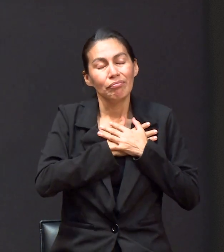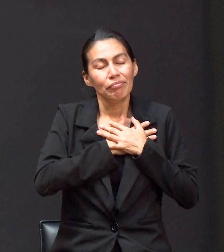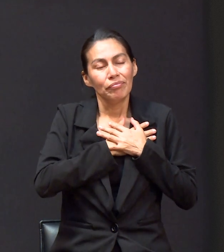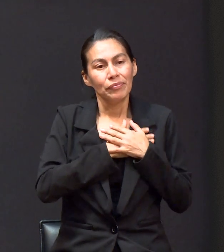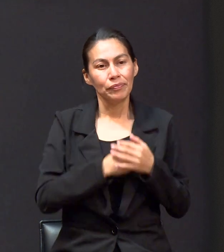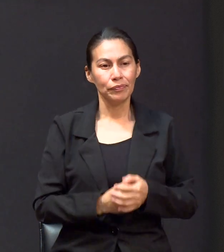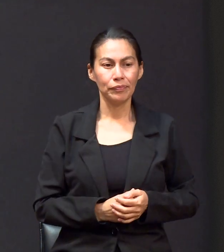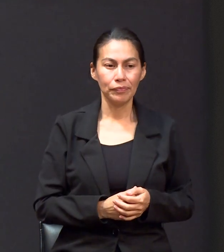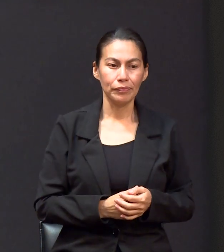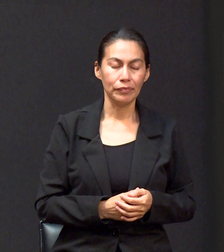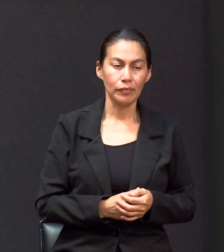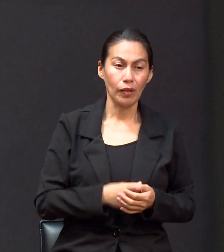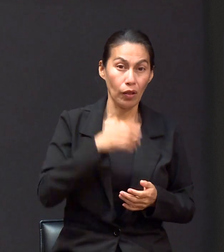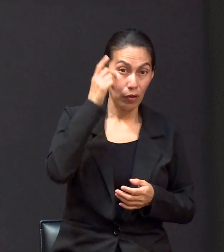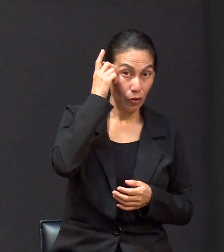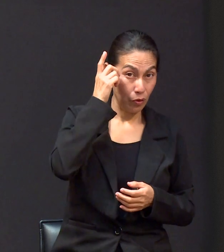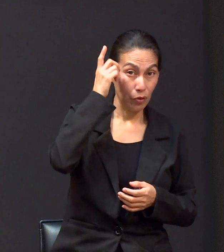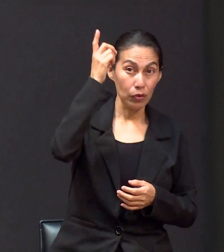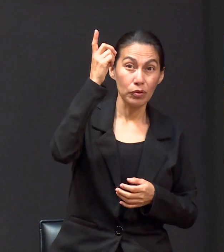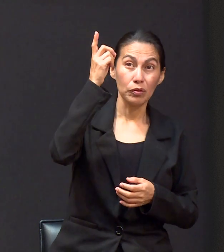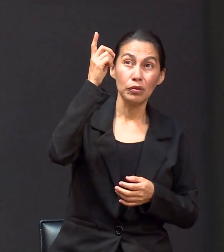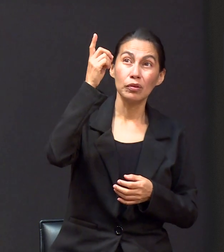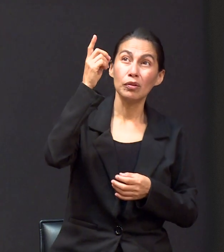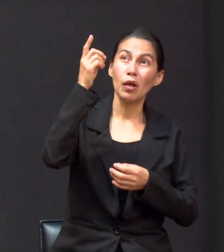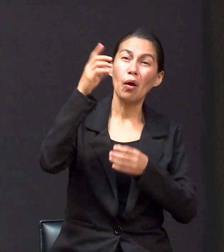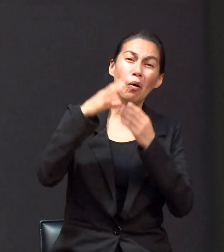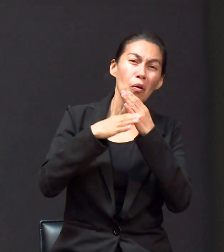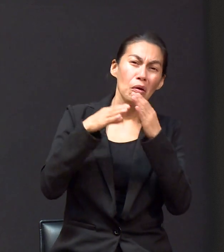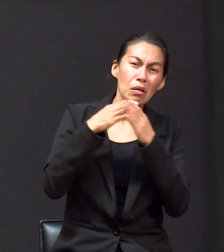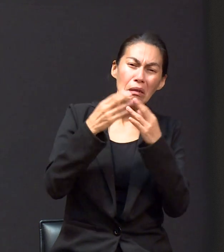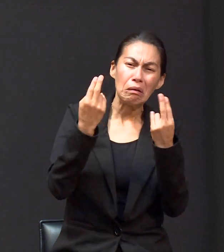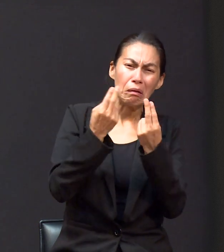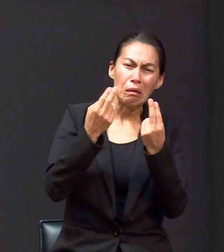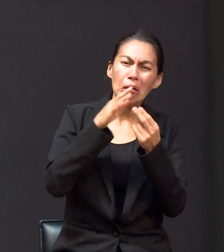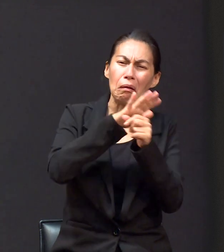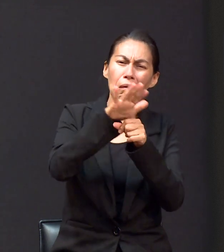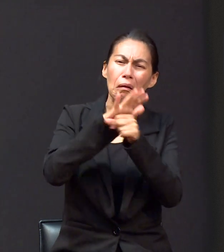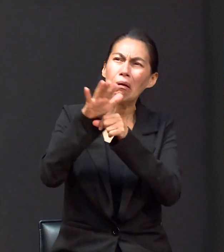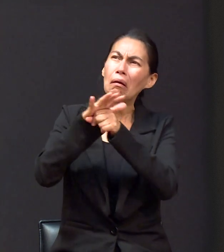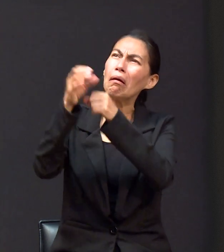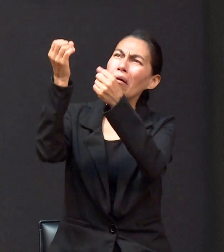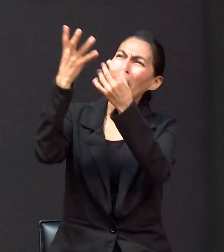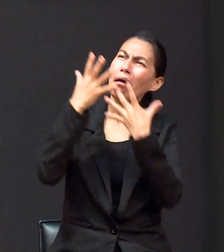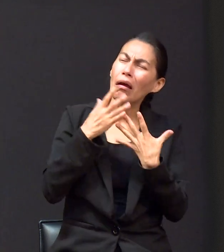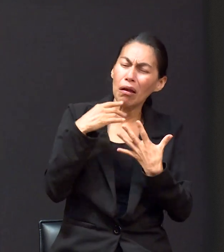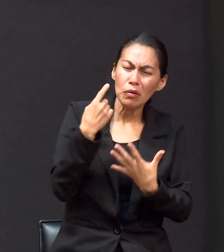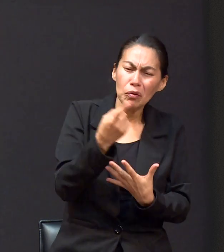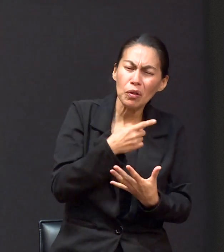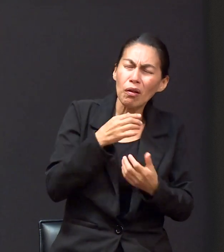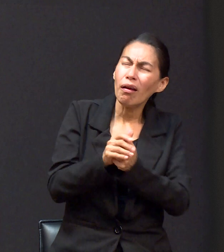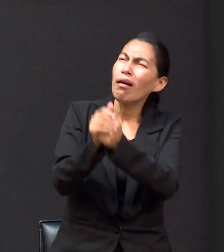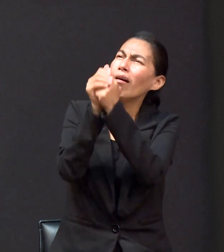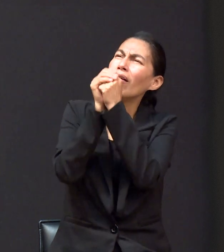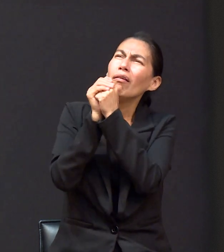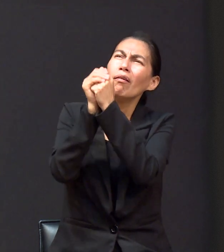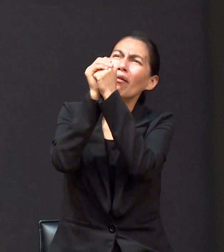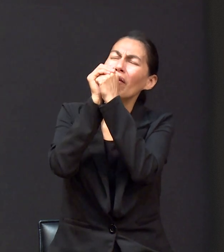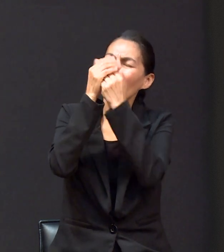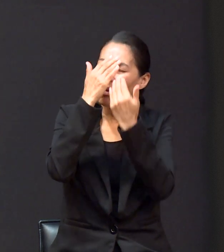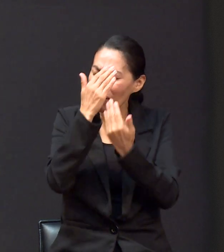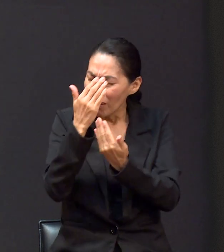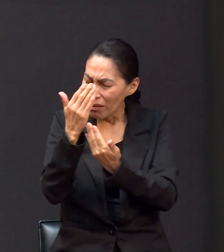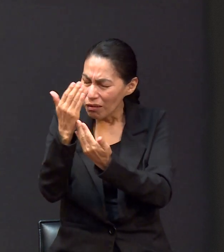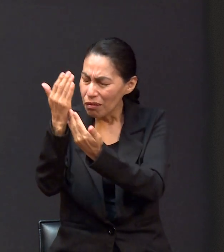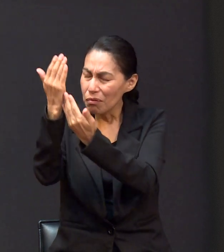Desafortunadamente, cuando realmente Dios nos provee todo lo necesario para que le adoremos,